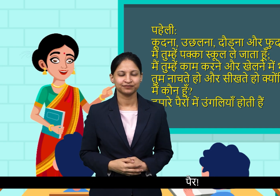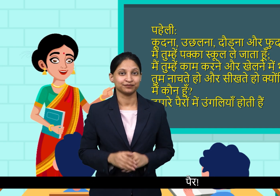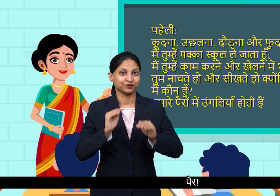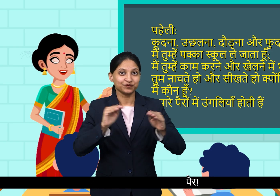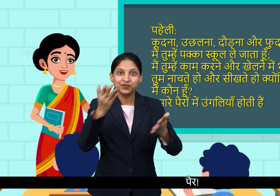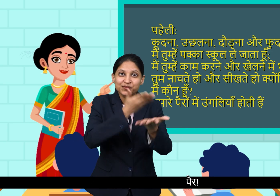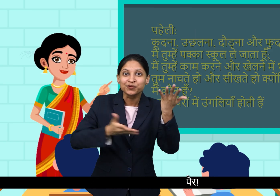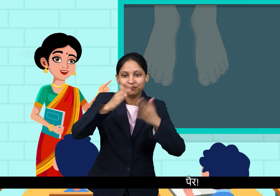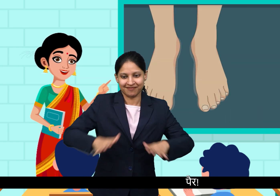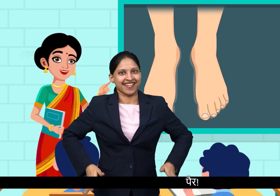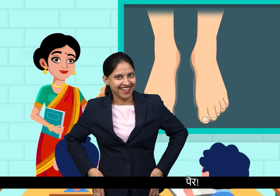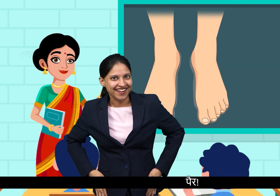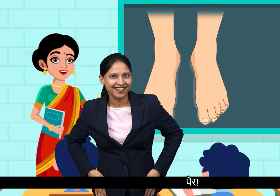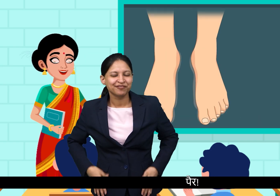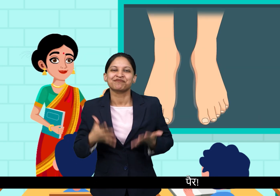पैर।